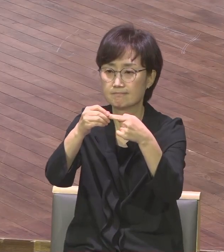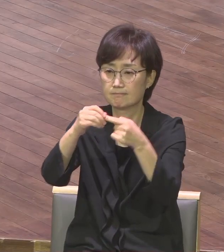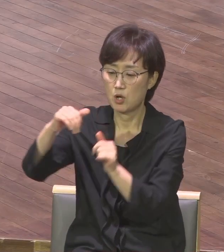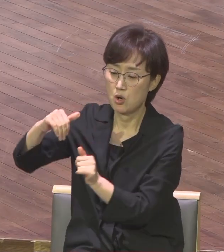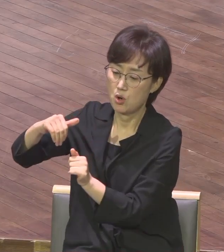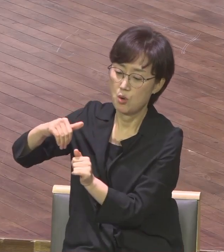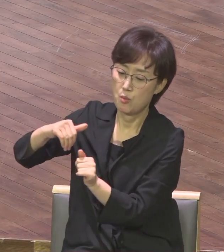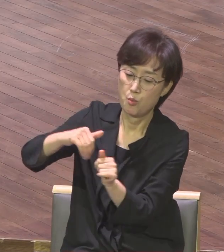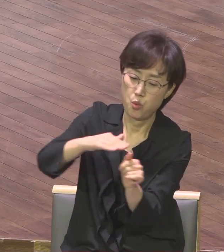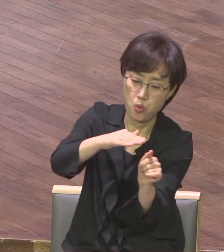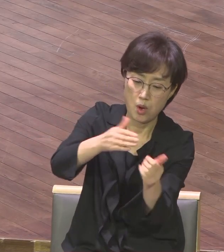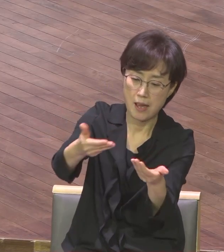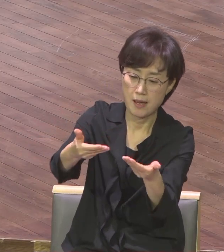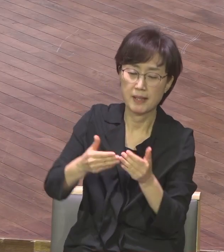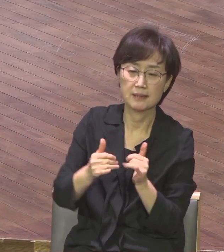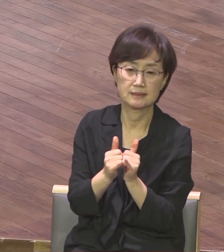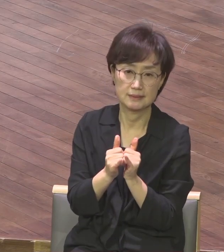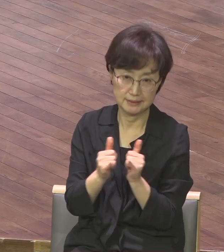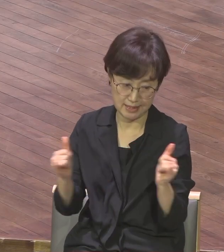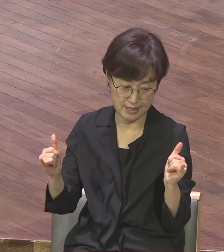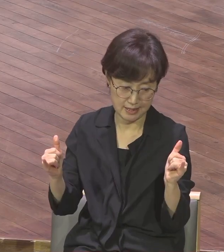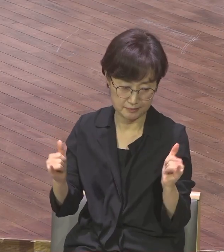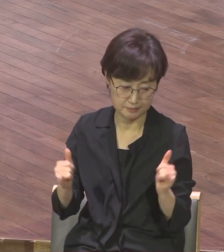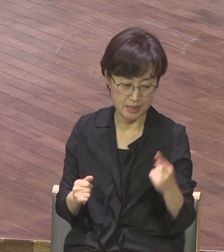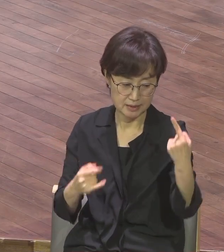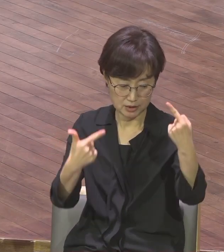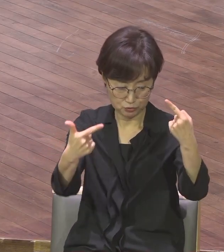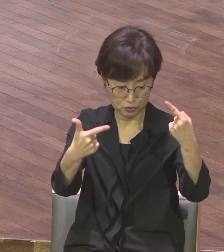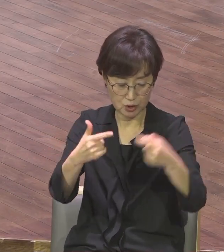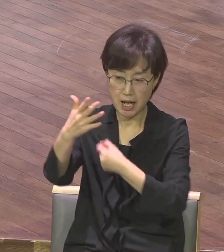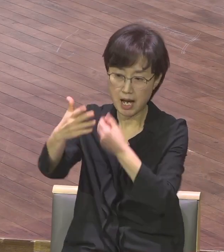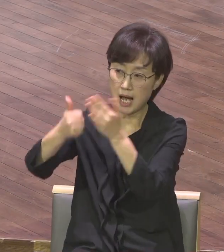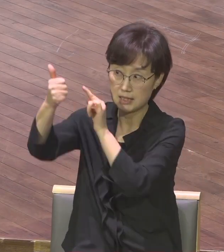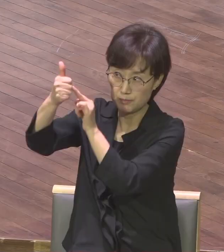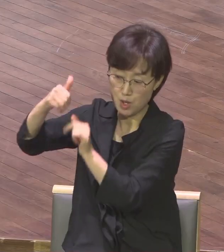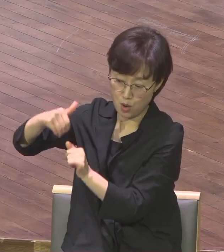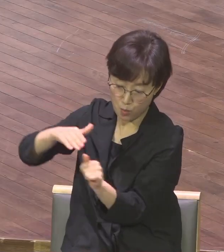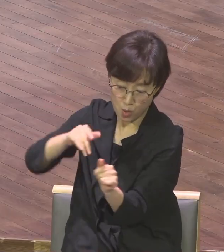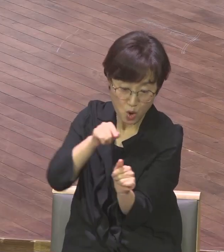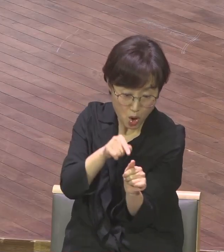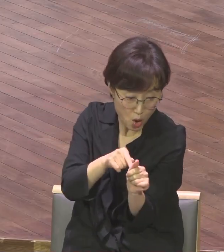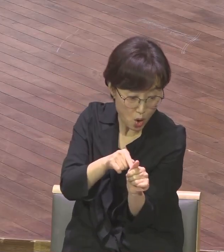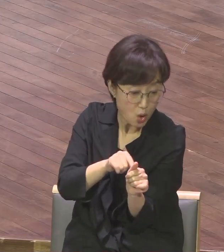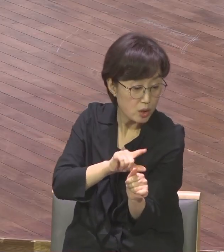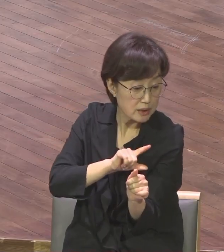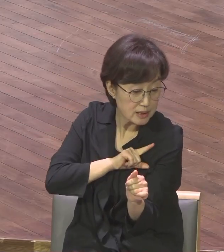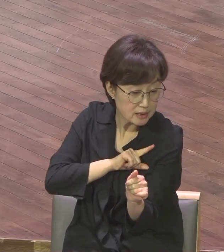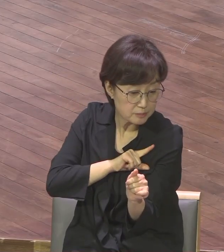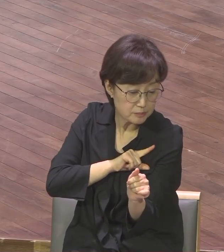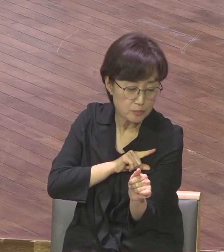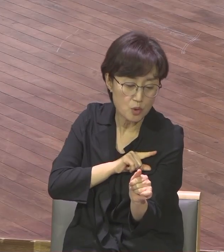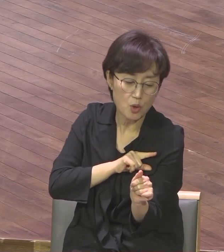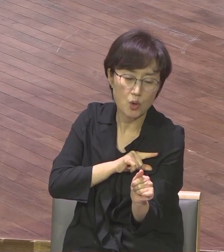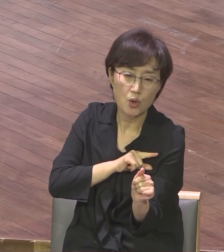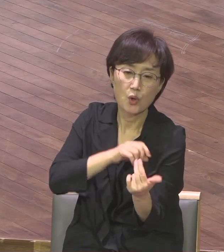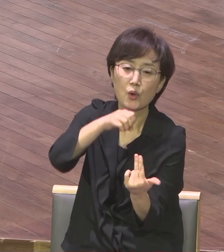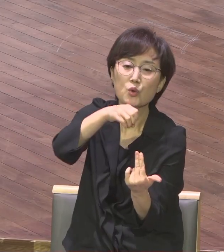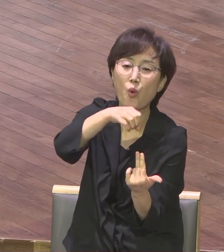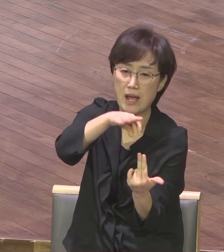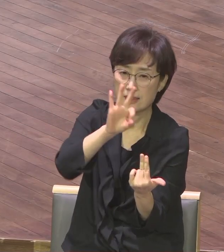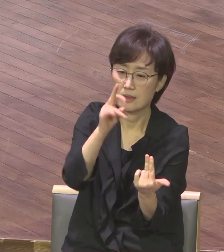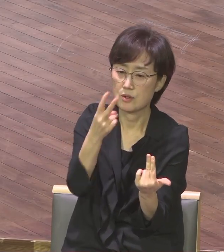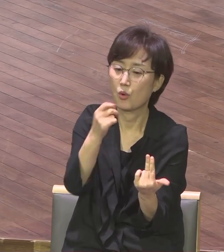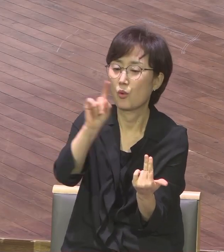보내심을 받은 자입니다. 6절입니다. 하나님께로부터 보내심을 받은 사람이 있으니 그의 이름은